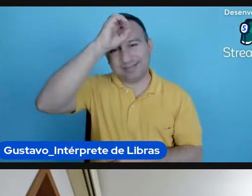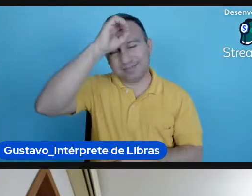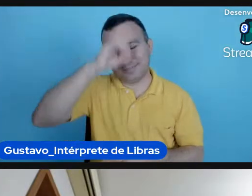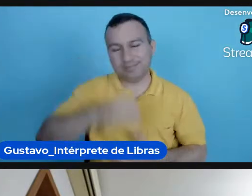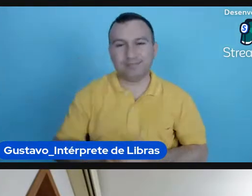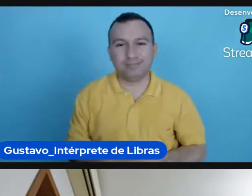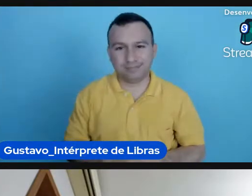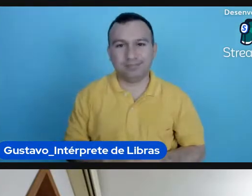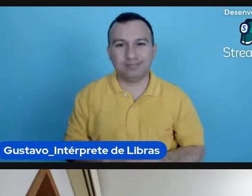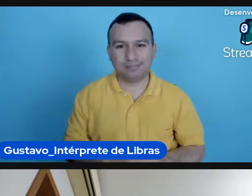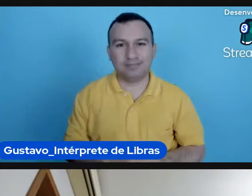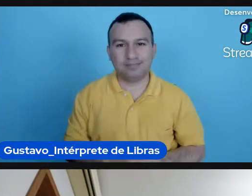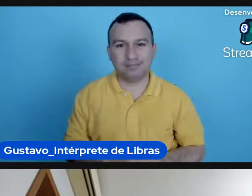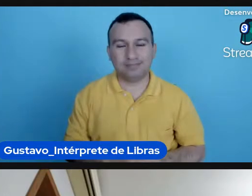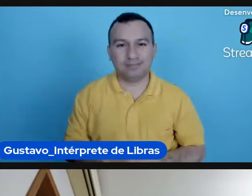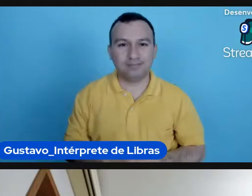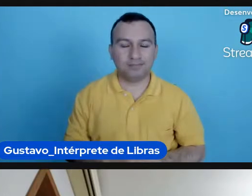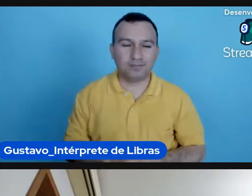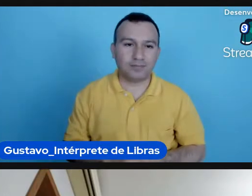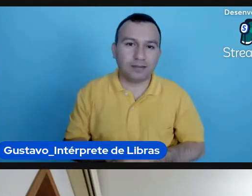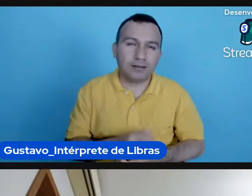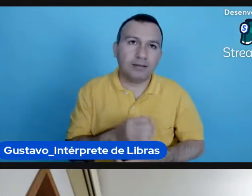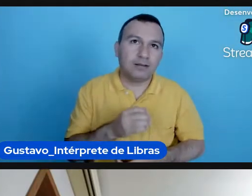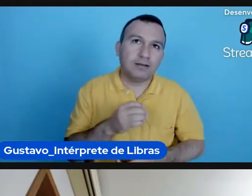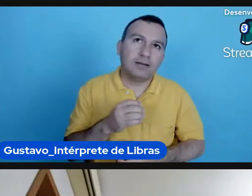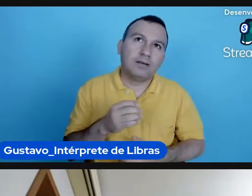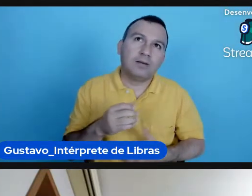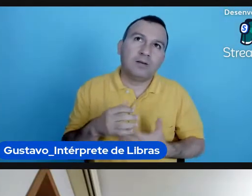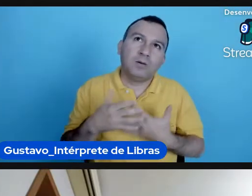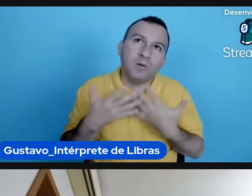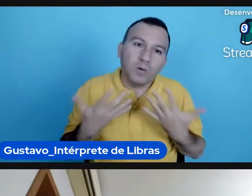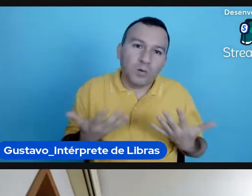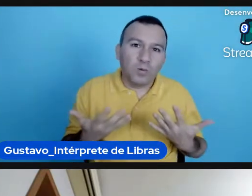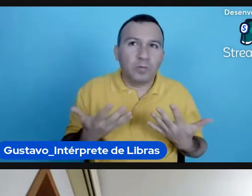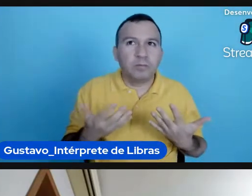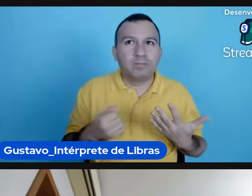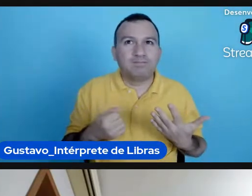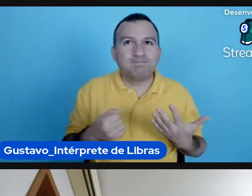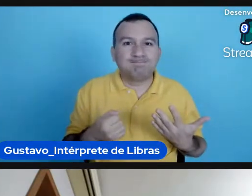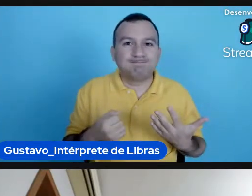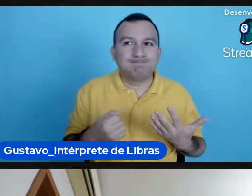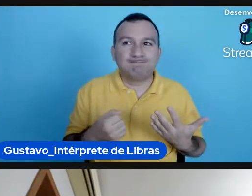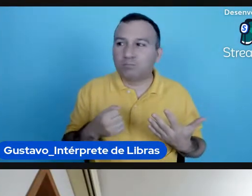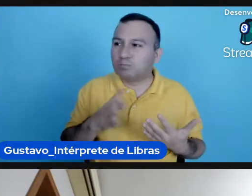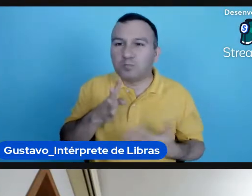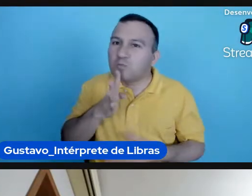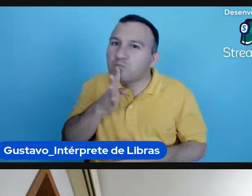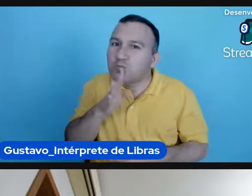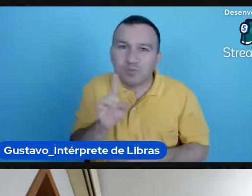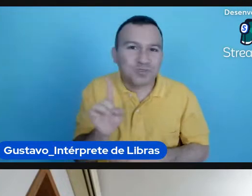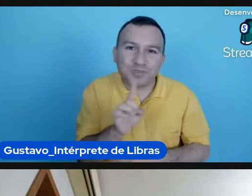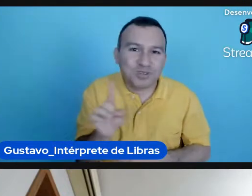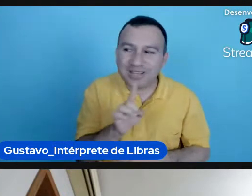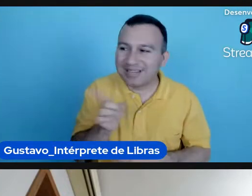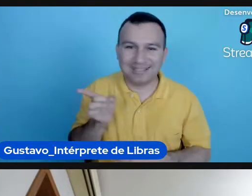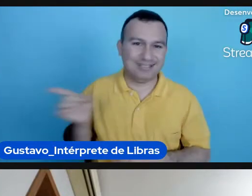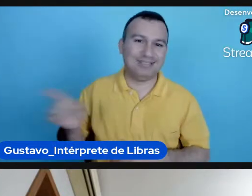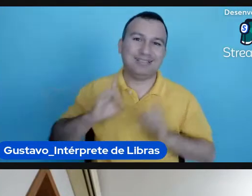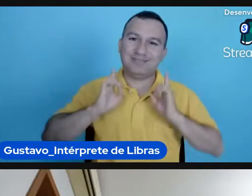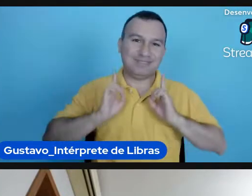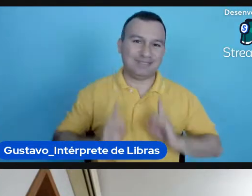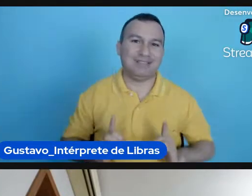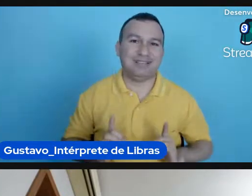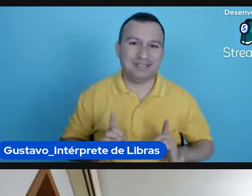desconhecimento, às vezes um pouco de preconceitos também, né, acerca da deficiência. Com